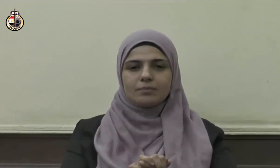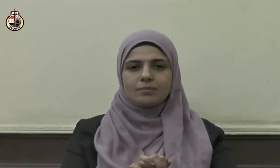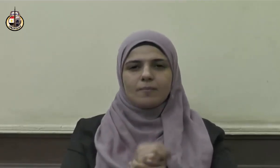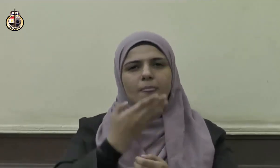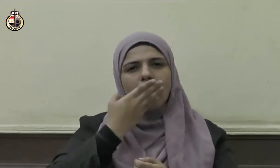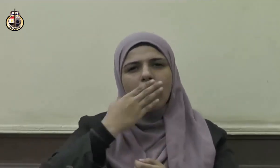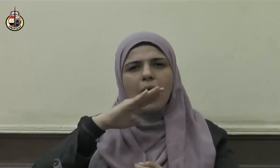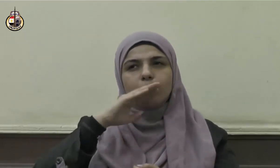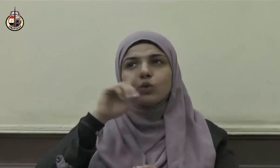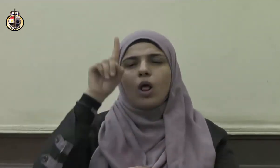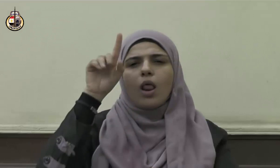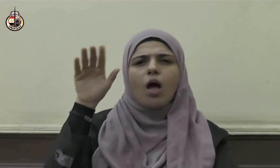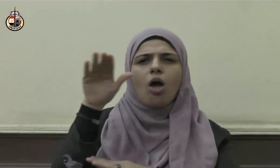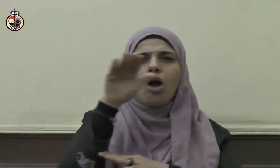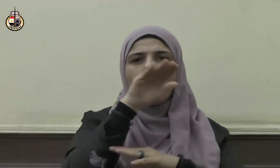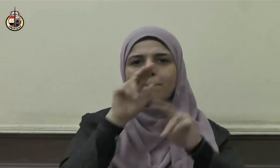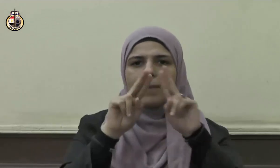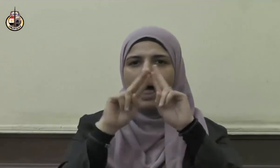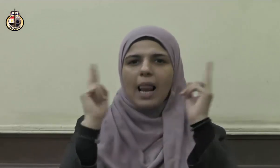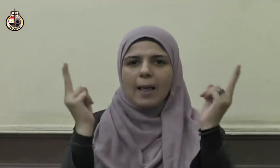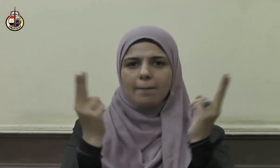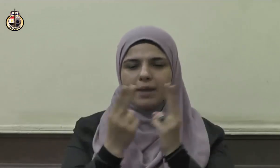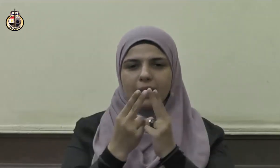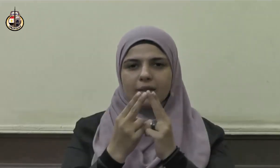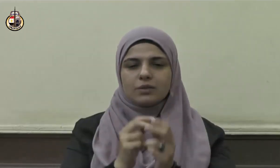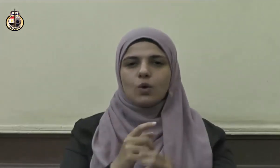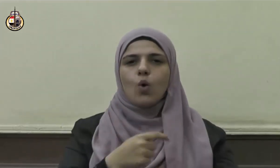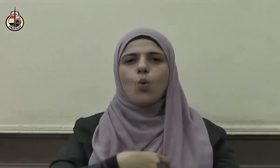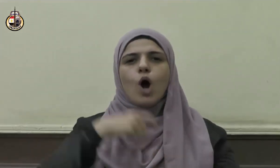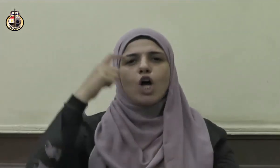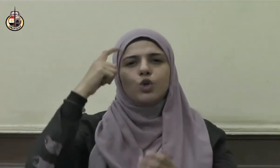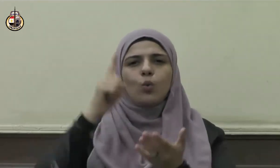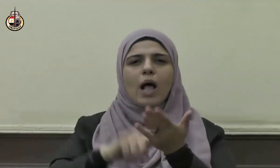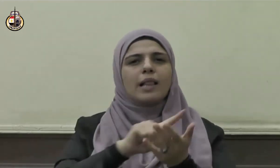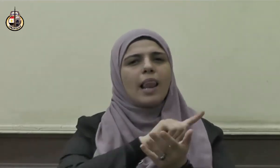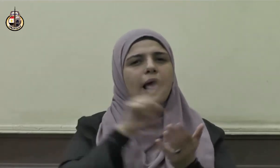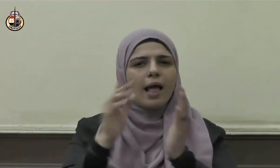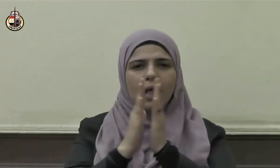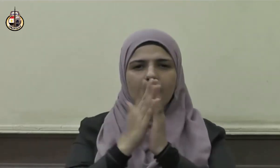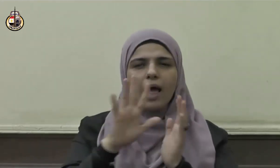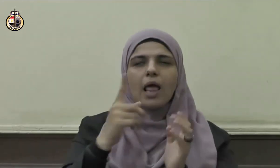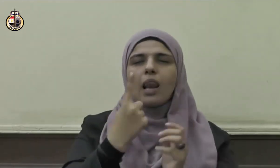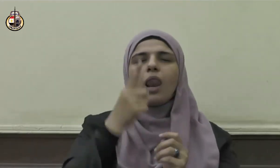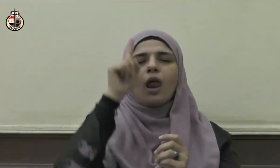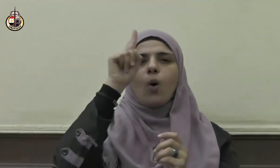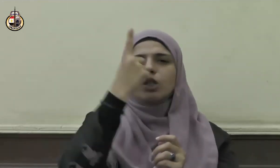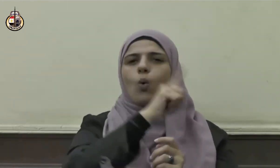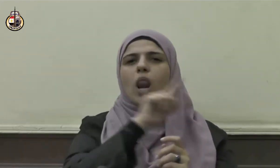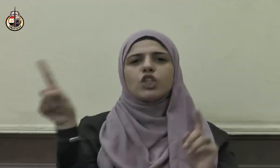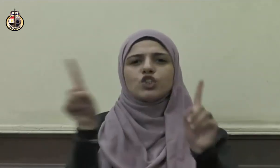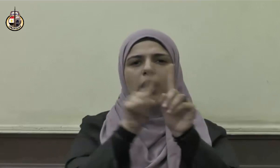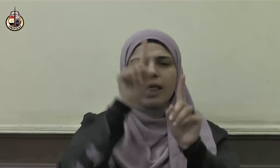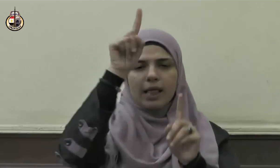الحمد لله رب العالمين، وأشهد أن لا إله إلا الله وحده لا شريك